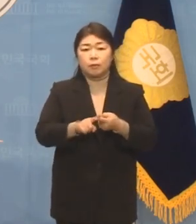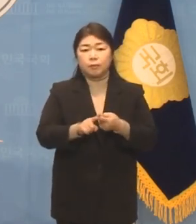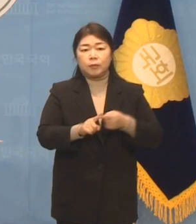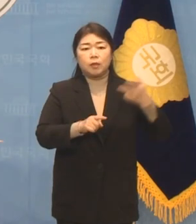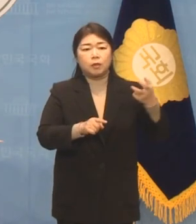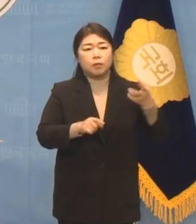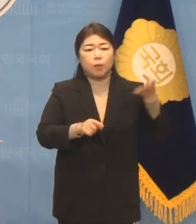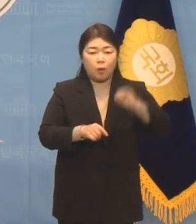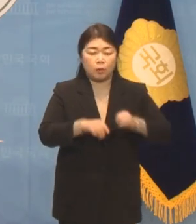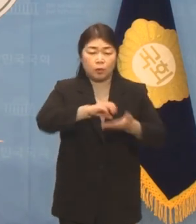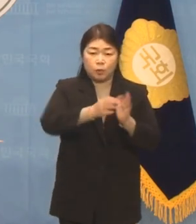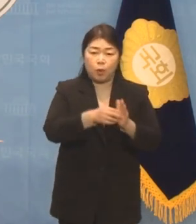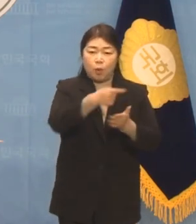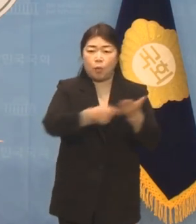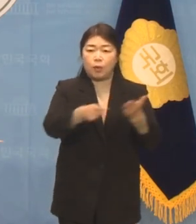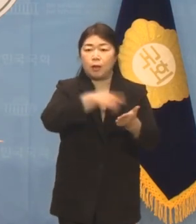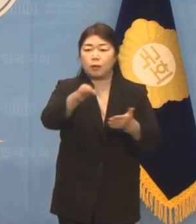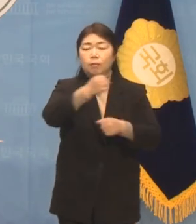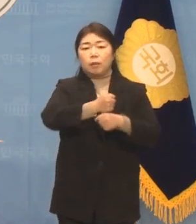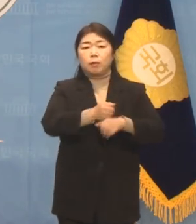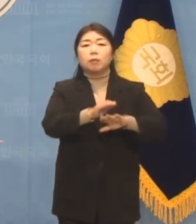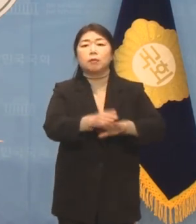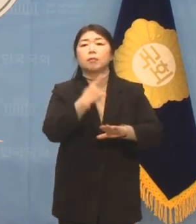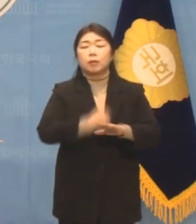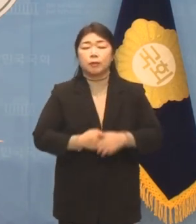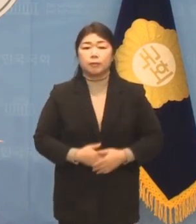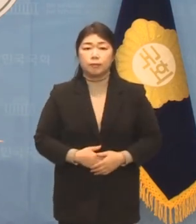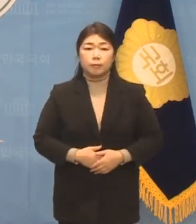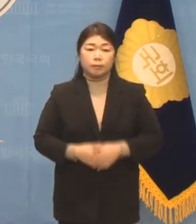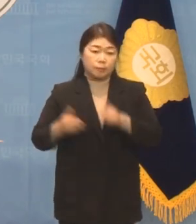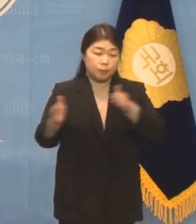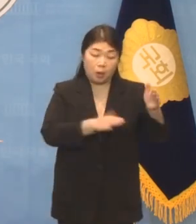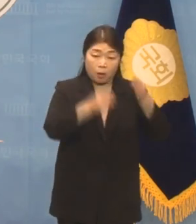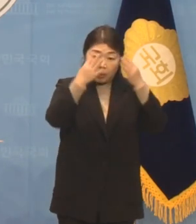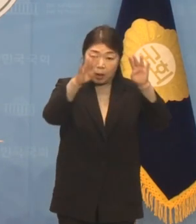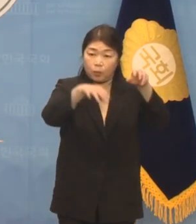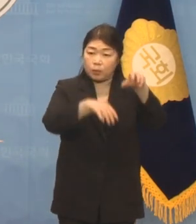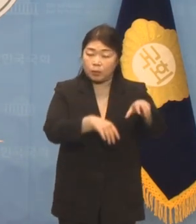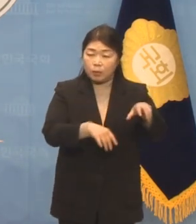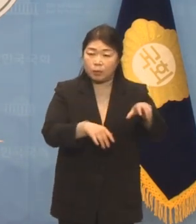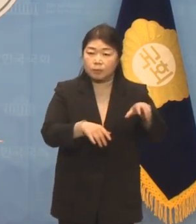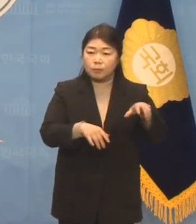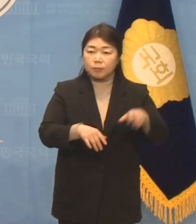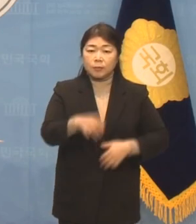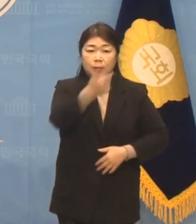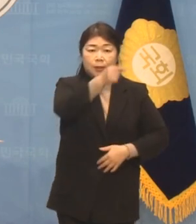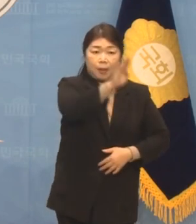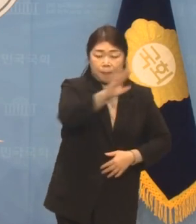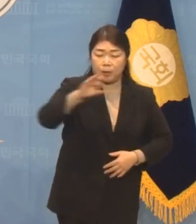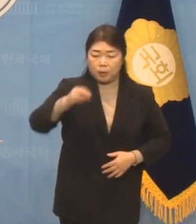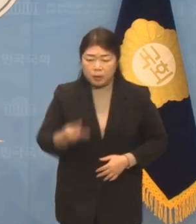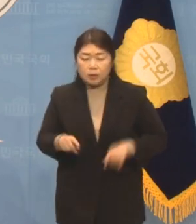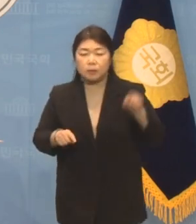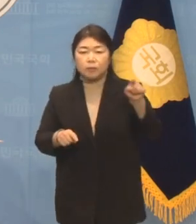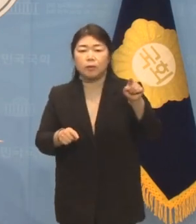선례를 만들어냈습니다. 대학에서 절대적 을을 위치해 있는 학생들의 처우를